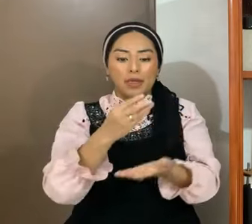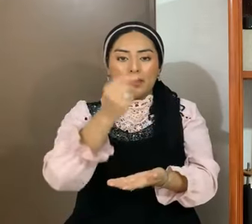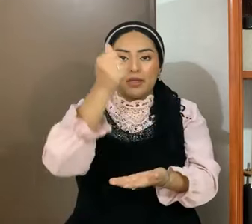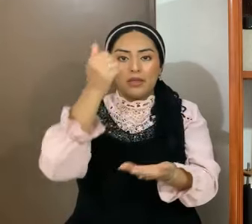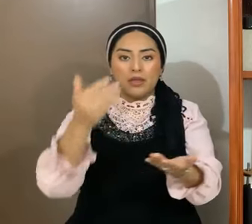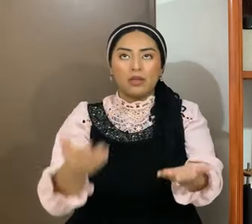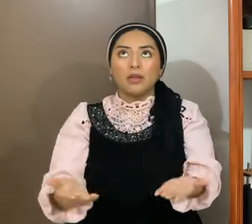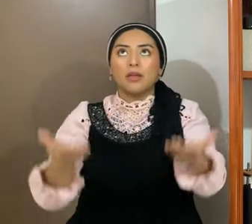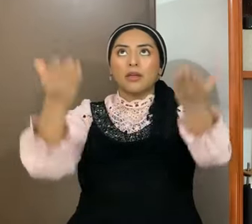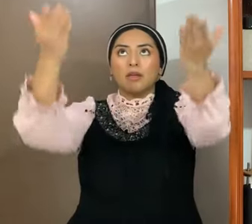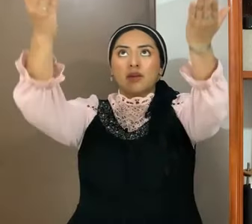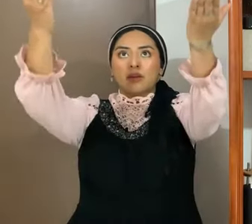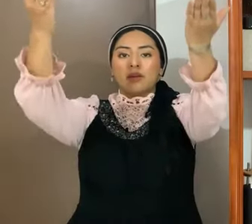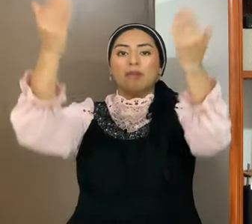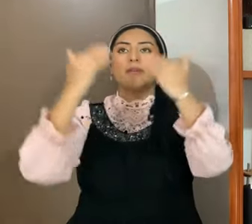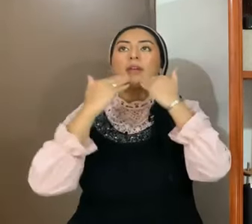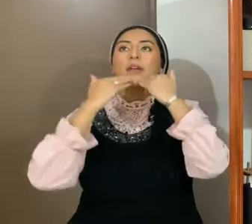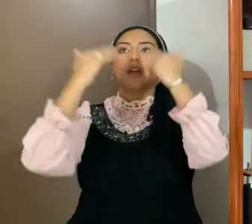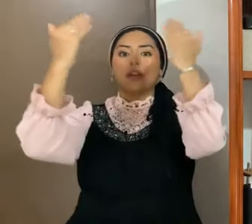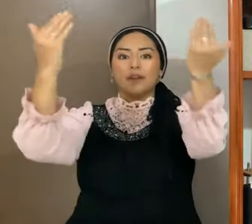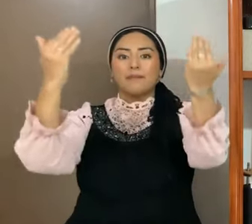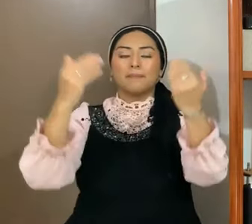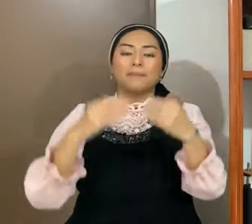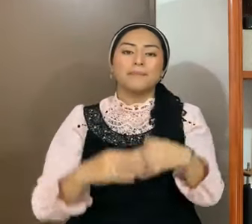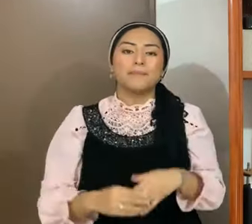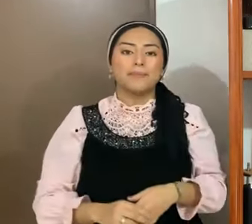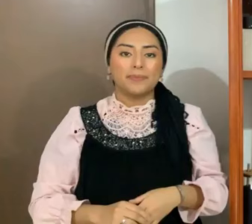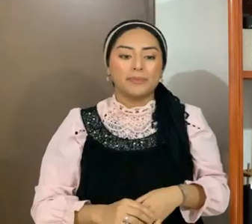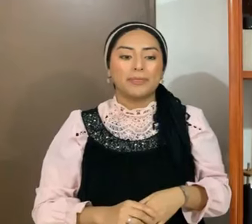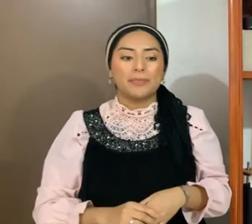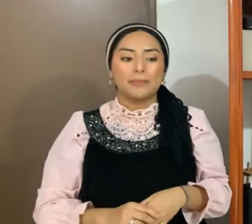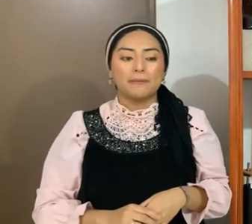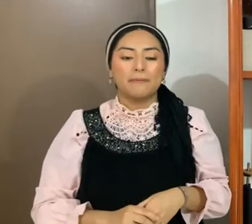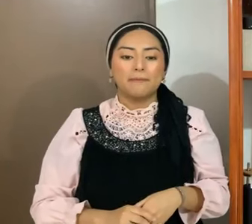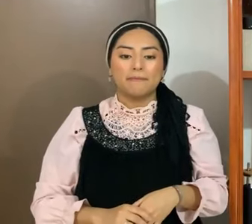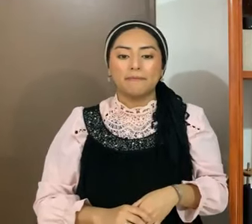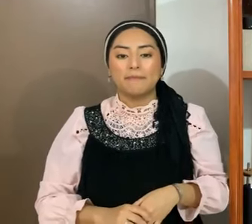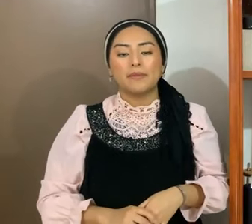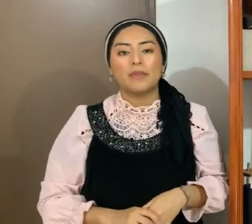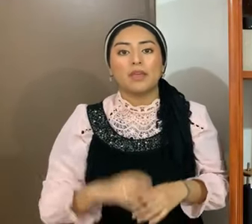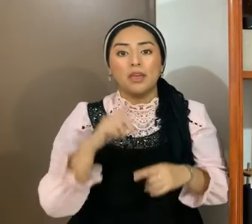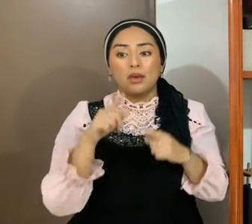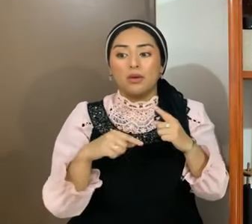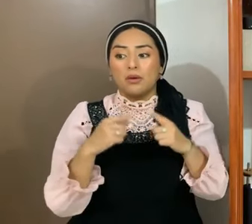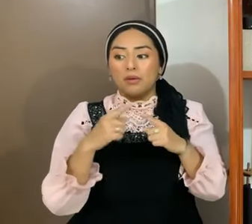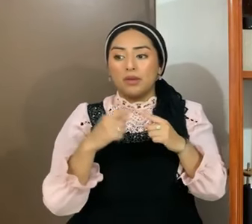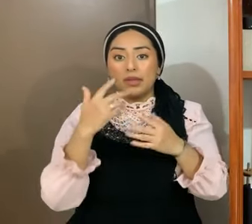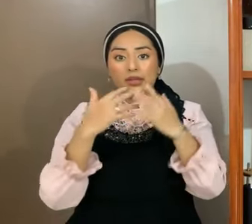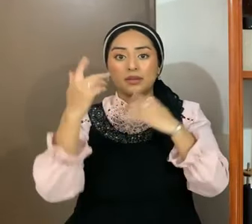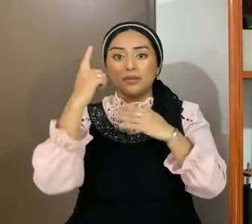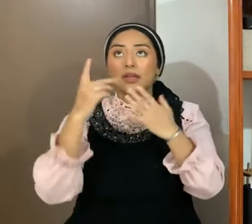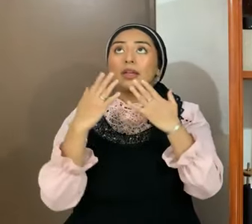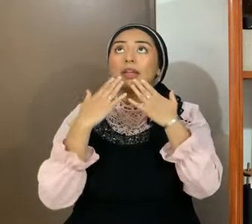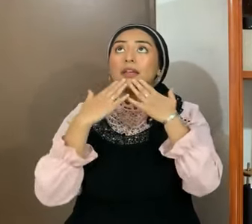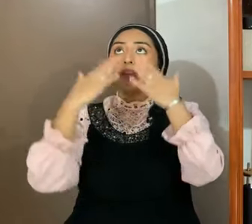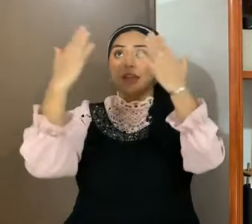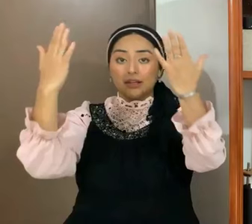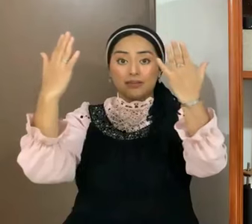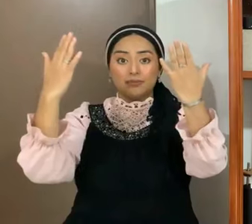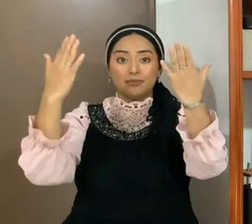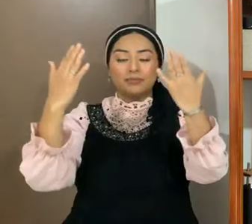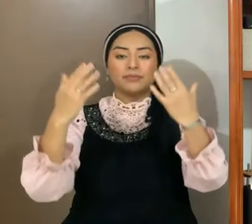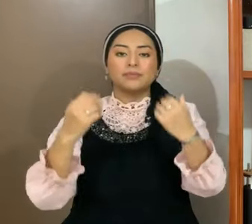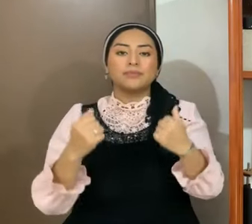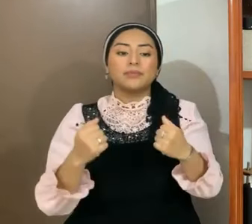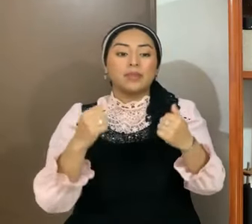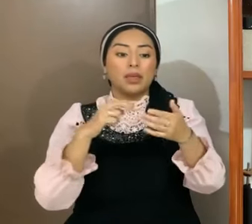oblación, ¿sí? Un sacrificio de granos. Bendito es Yahshua HaMashiach, para agradecimiento. Cada vez que alguien agradece al Eterno, es